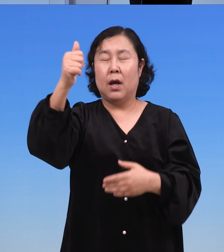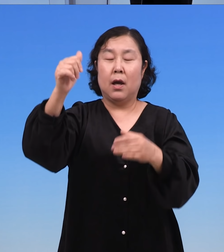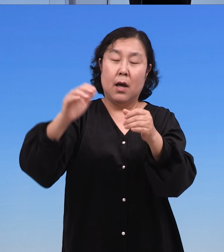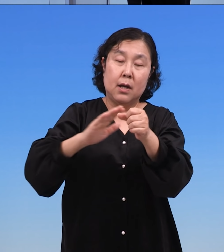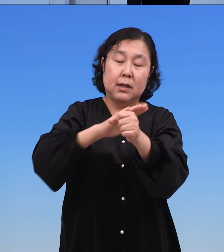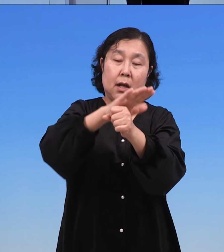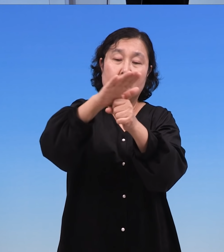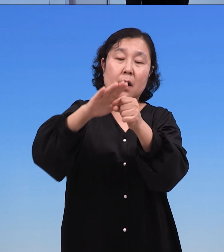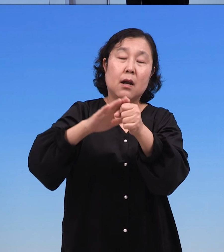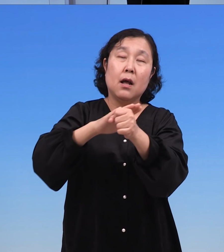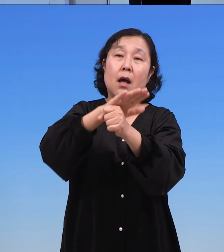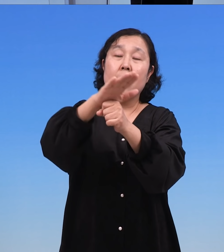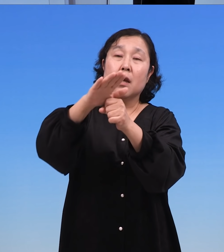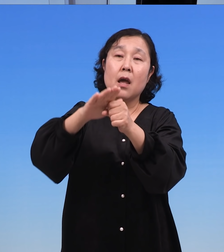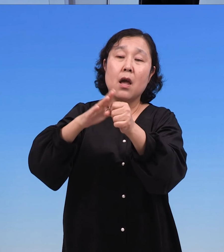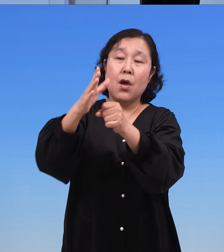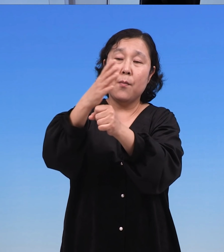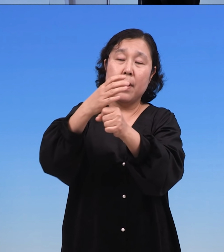주의 사랑에 매여